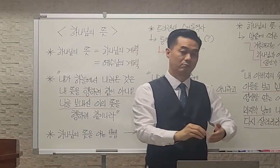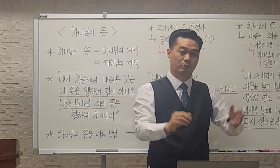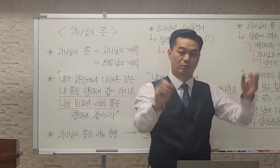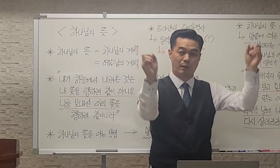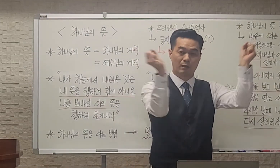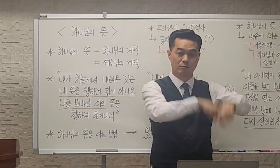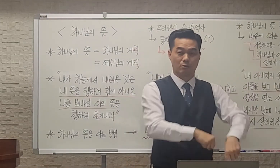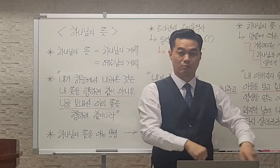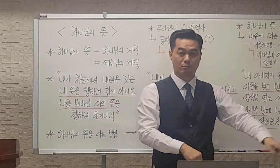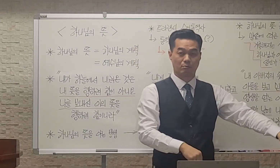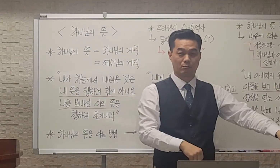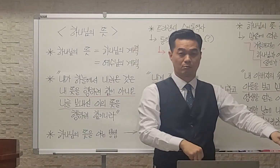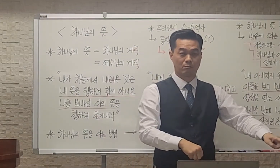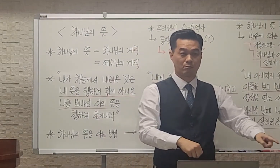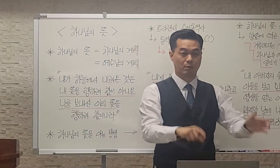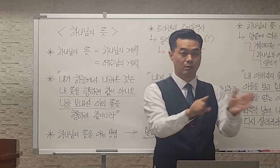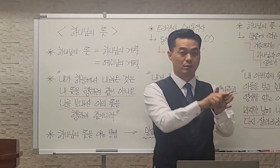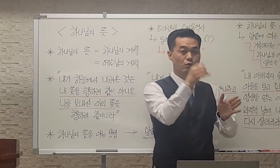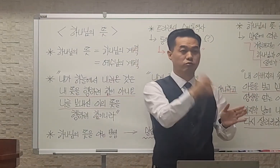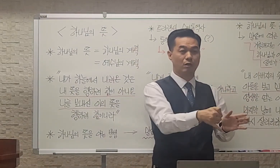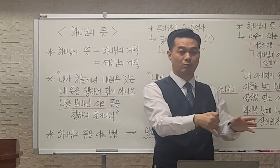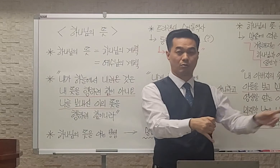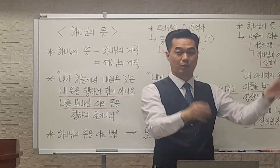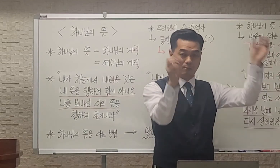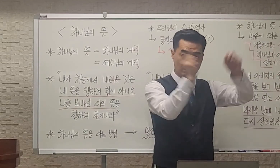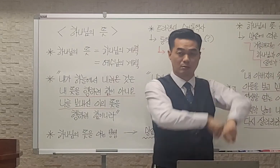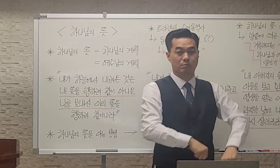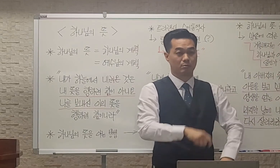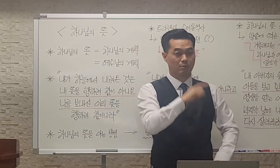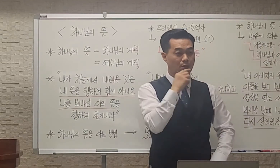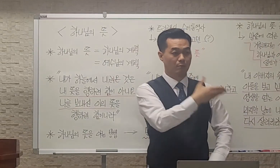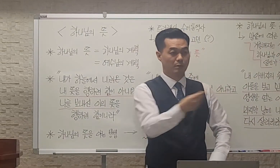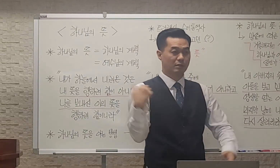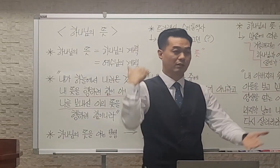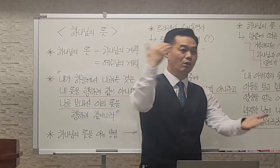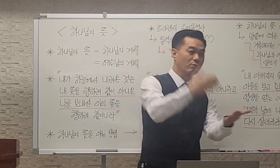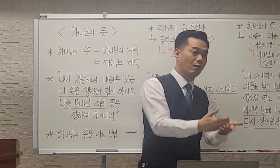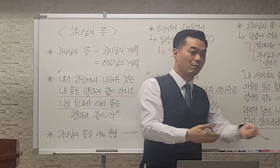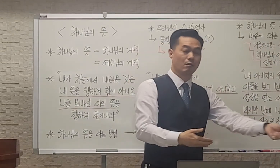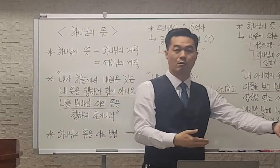그래서 망했어. 신용 불량되고 다 망했어. 빚이 산더미야.